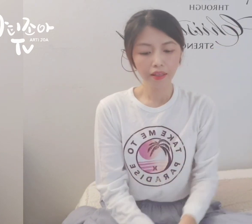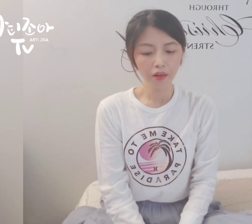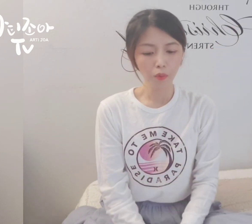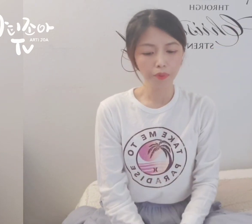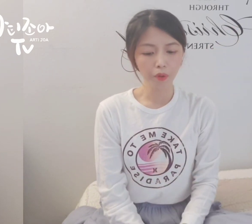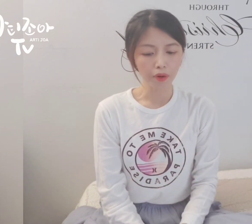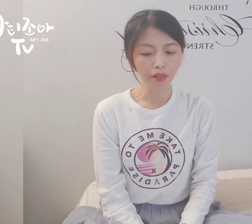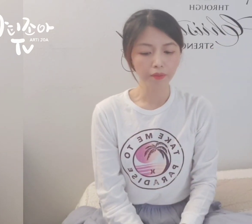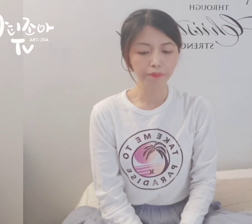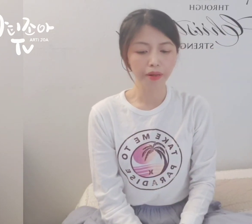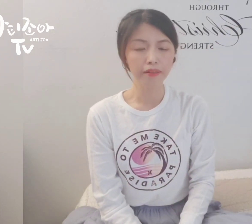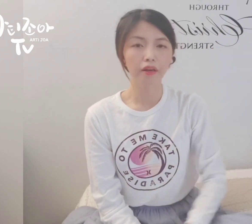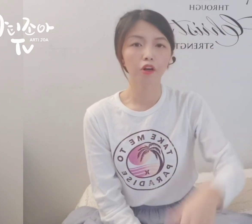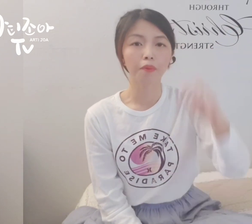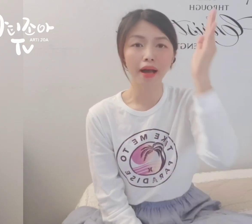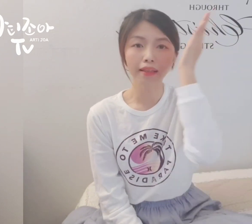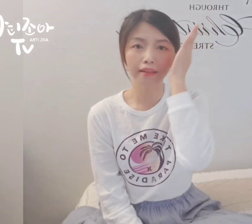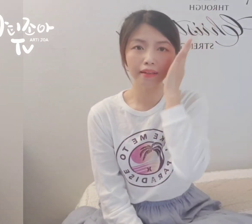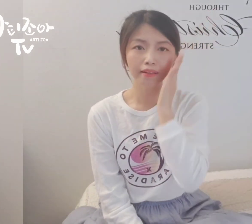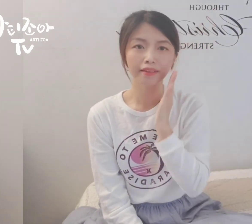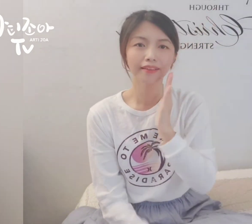하늘 높이 올린 깃발처럼. 하늘